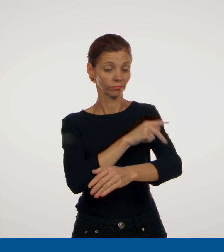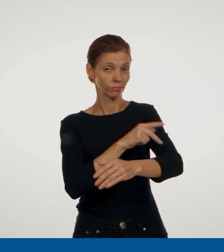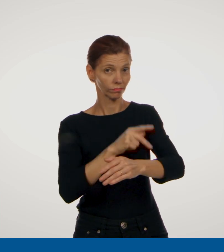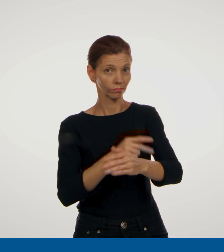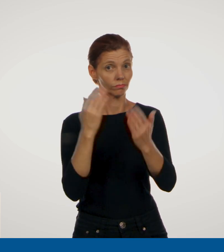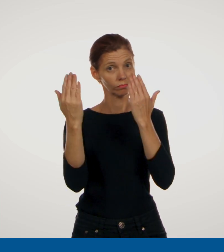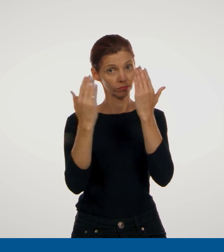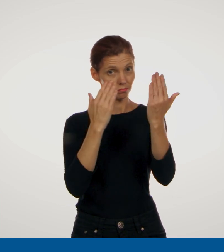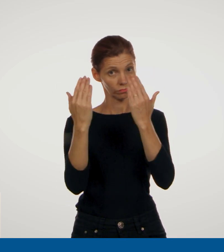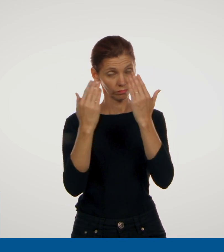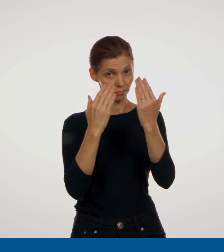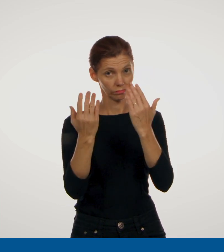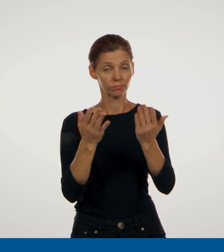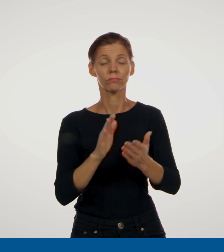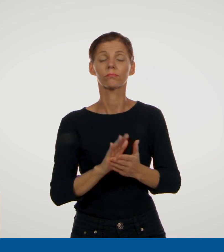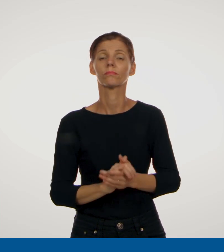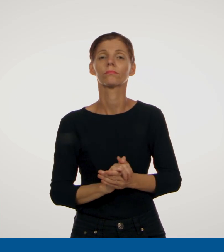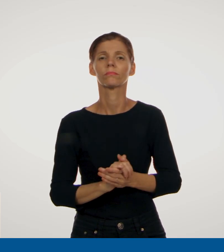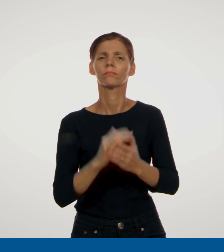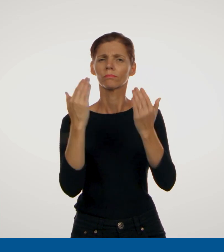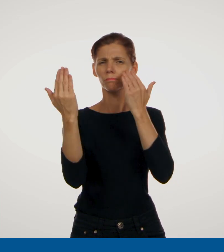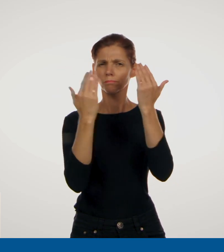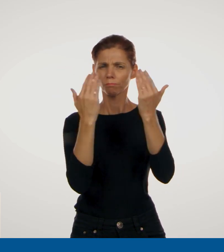articulação entre essas duas áreas.